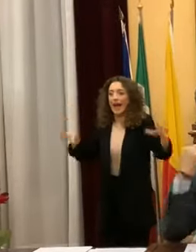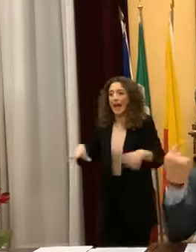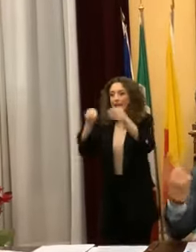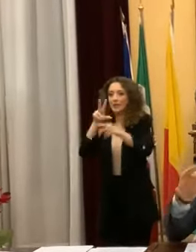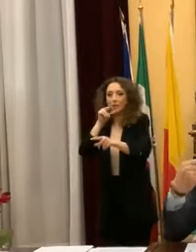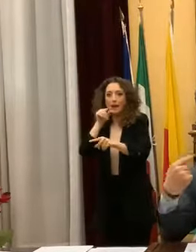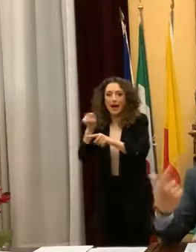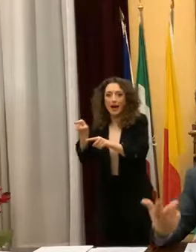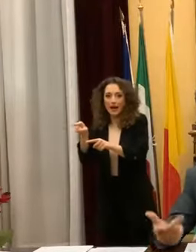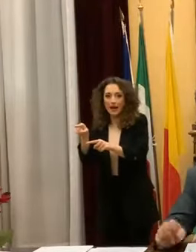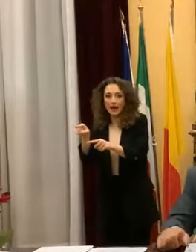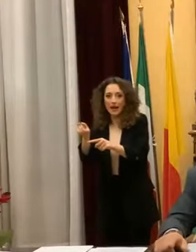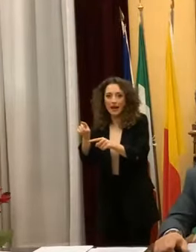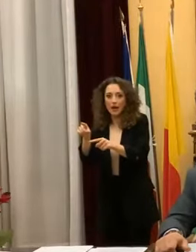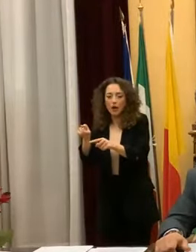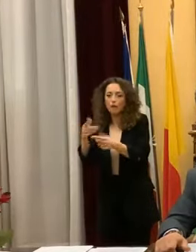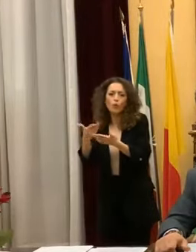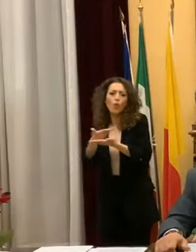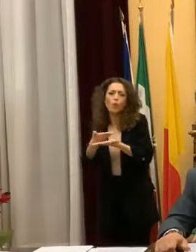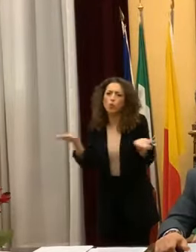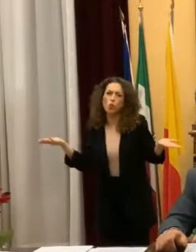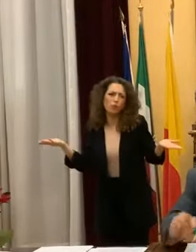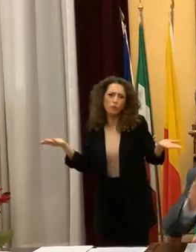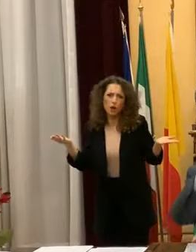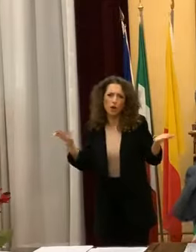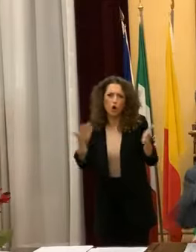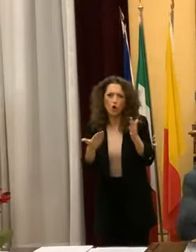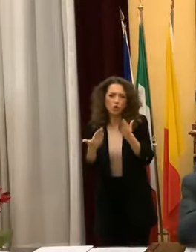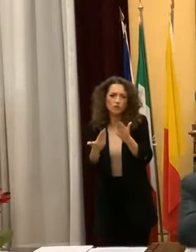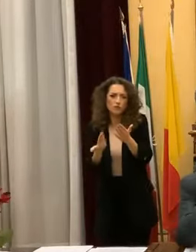ed è stato di dominio pubblico questa notizia,